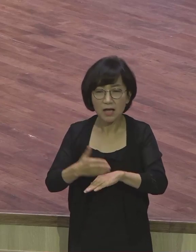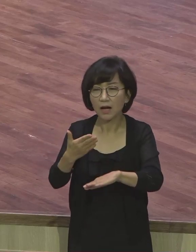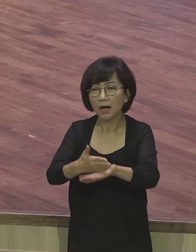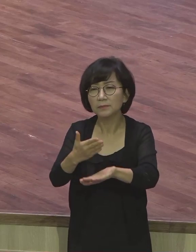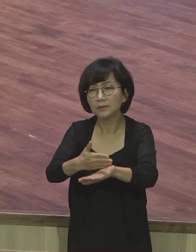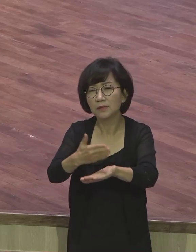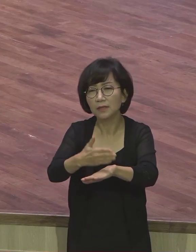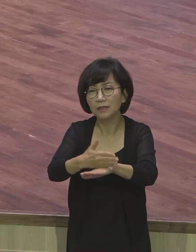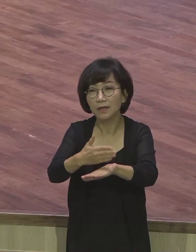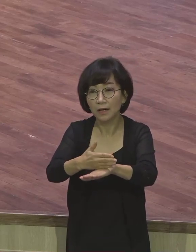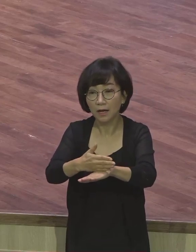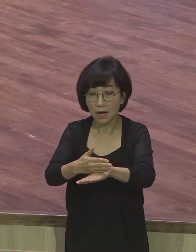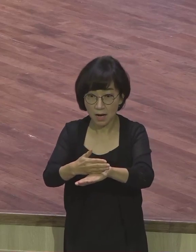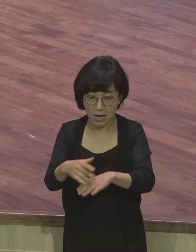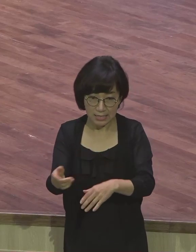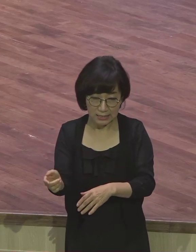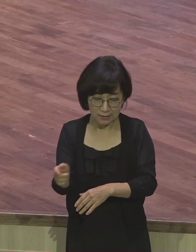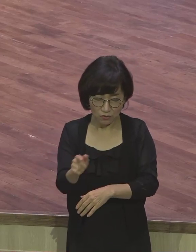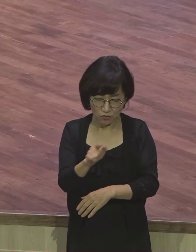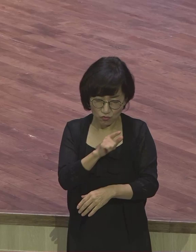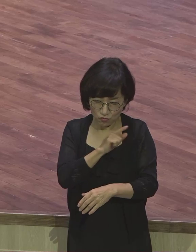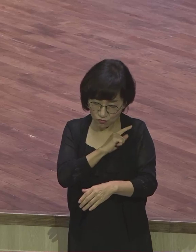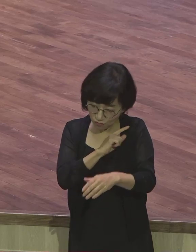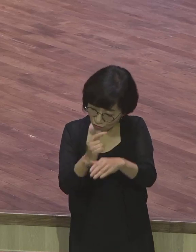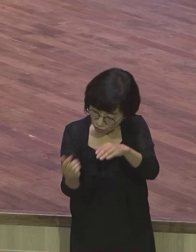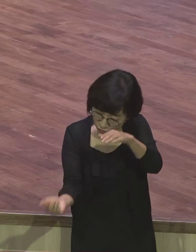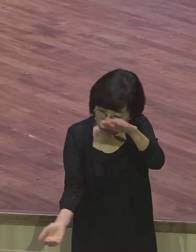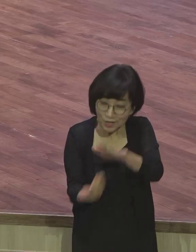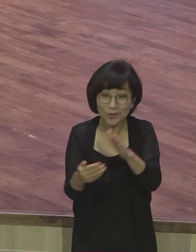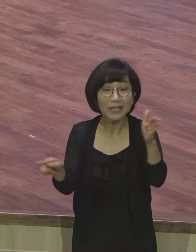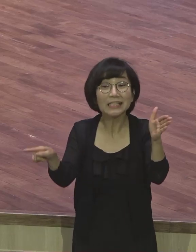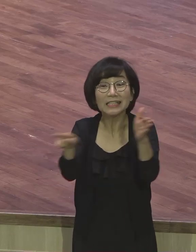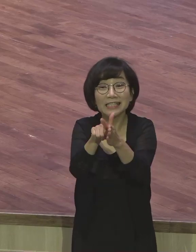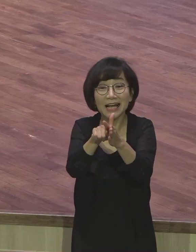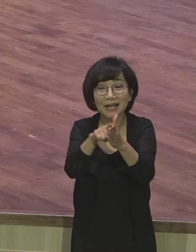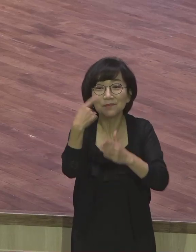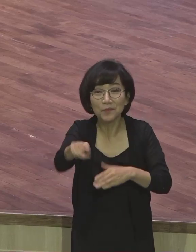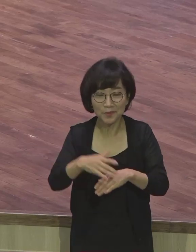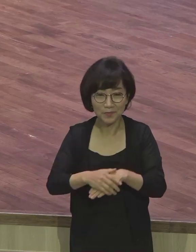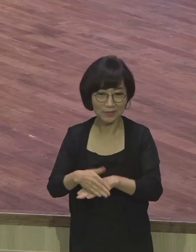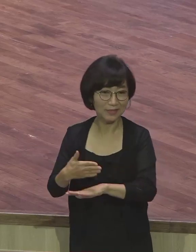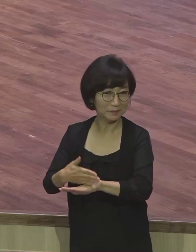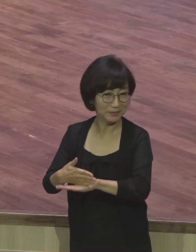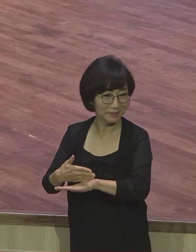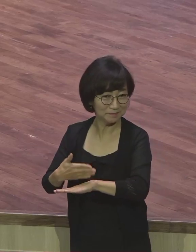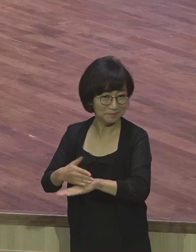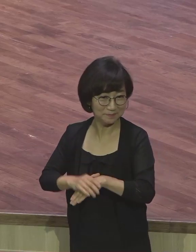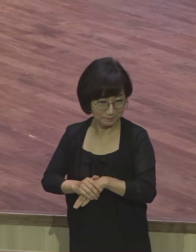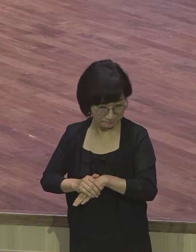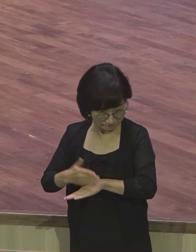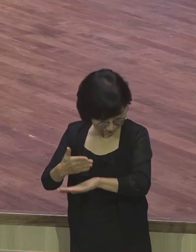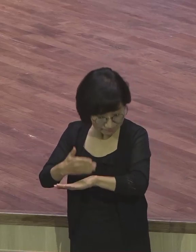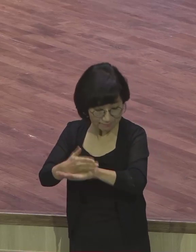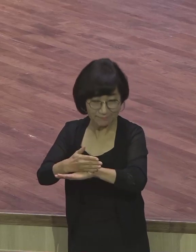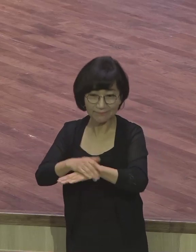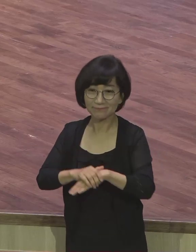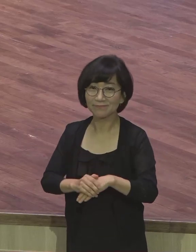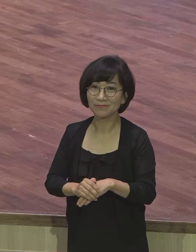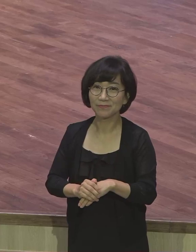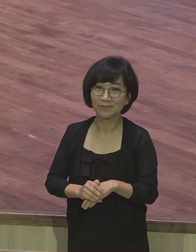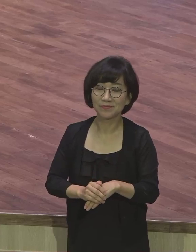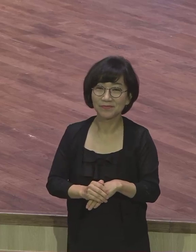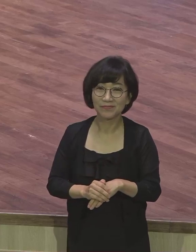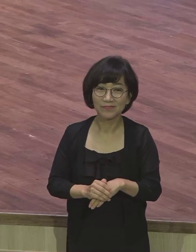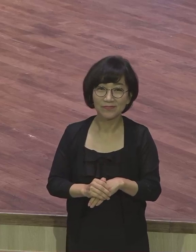최고. 최고의 신앙 고백이거든요, 감사. 내게 주신 은혜로 말미암아 교회를 세우는데